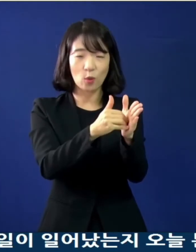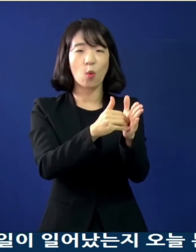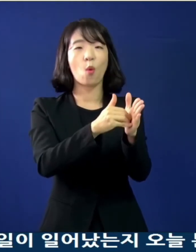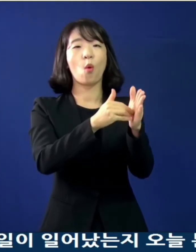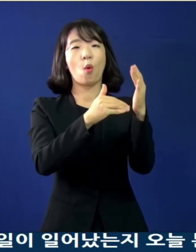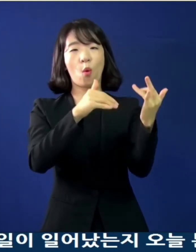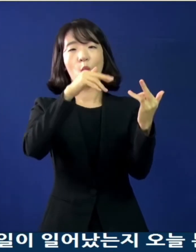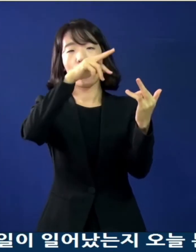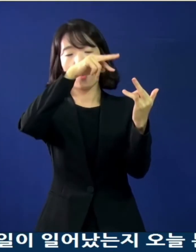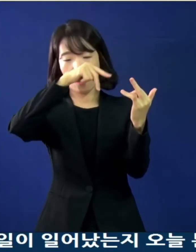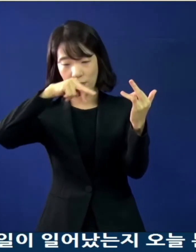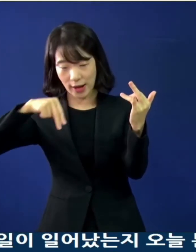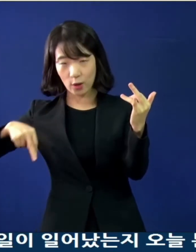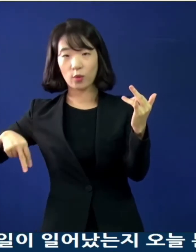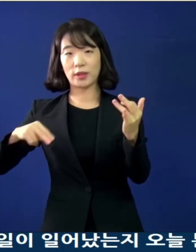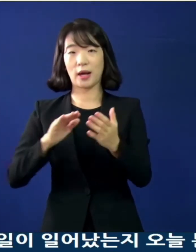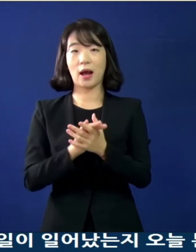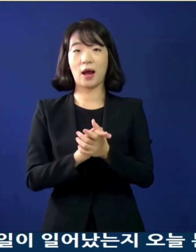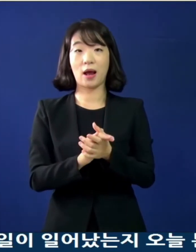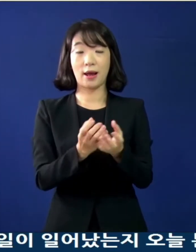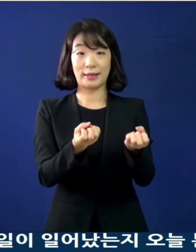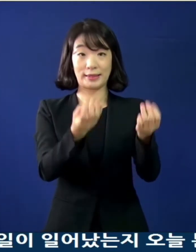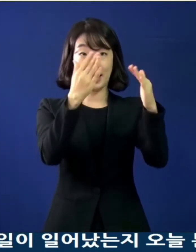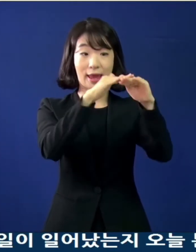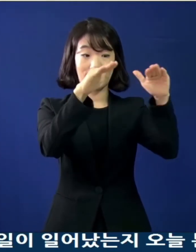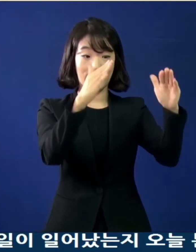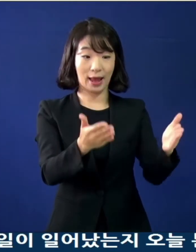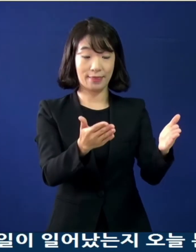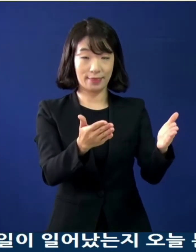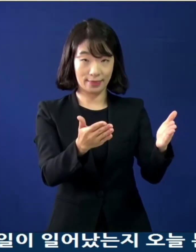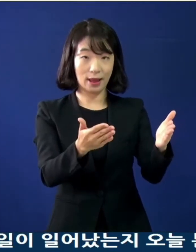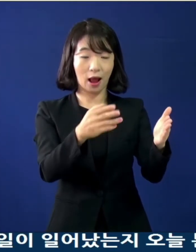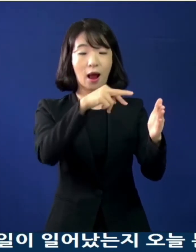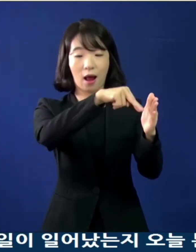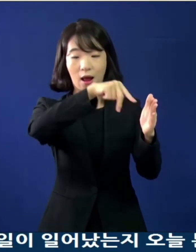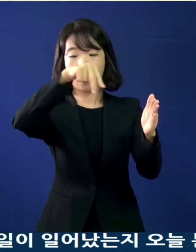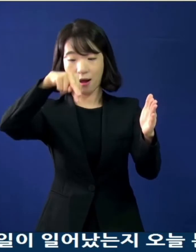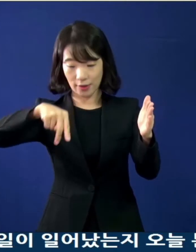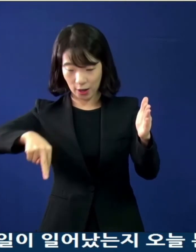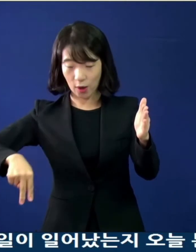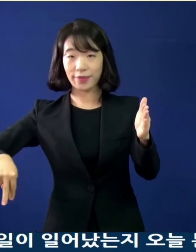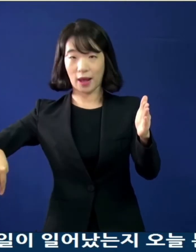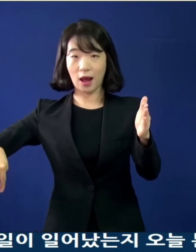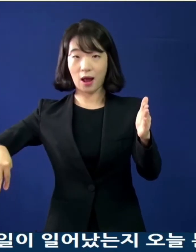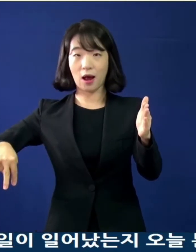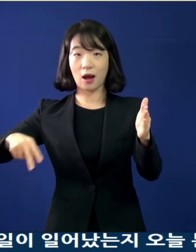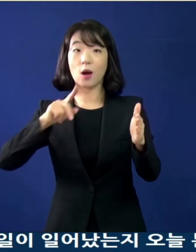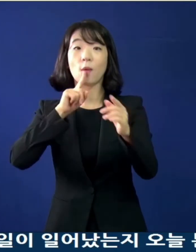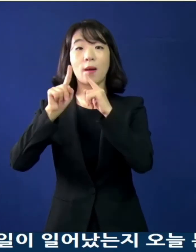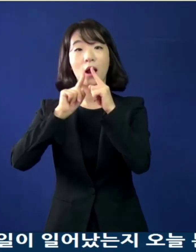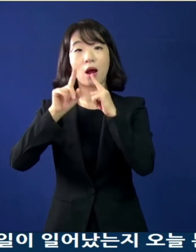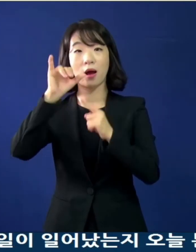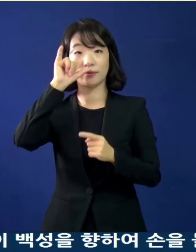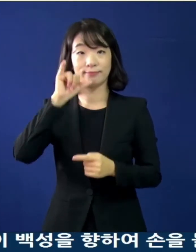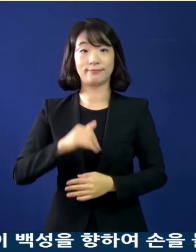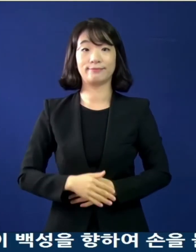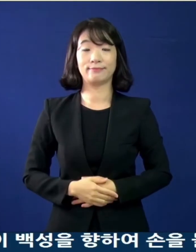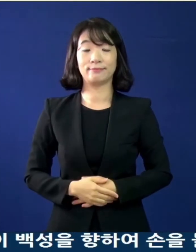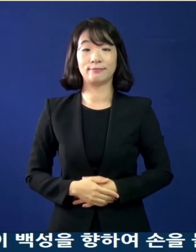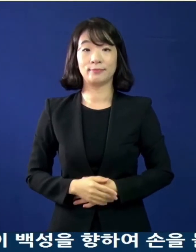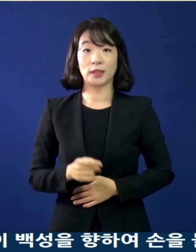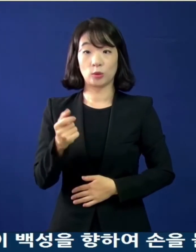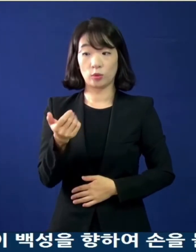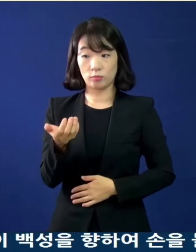번제단에 올라가서 이 제사를 다 마치고 번제단으로부터 내려왔다, 이렇게 정리하면 될 것 같습니다. 조금